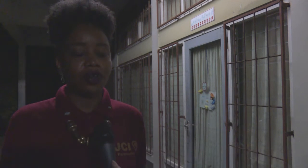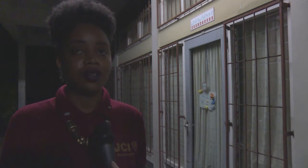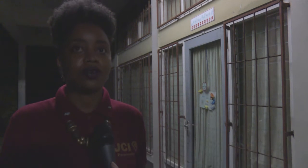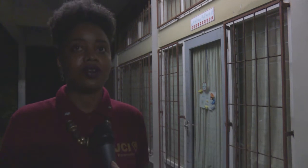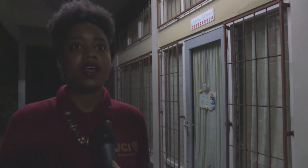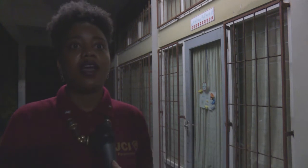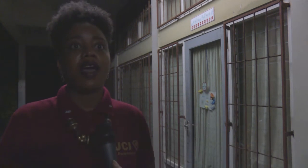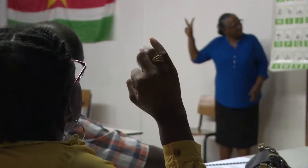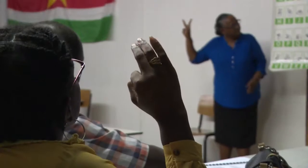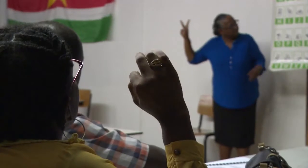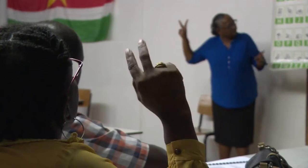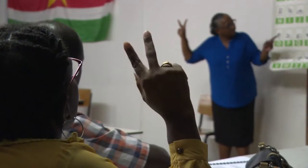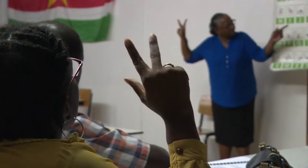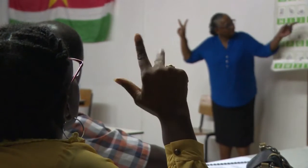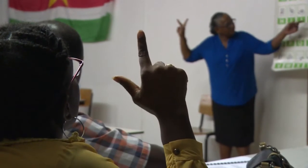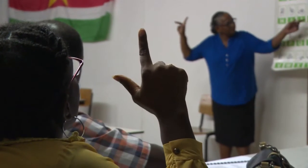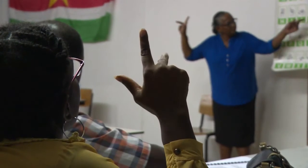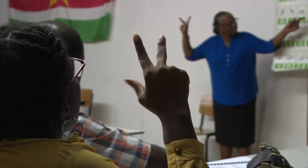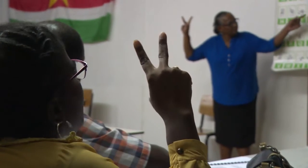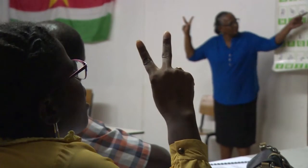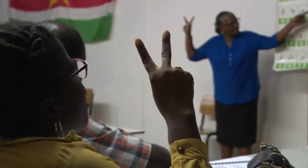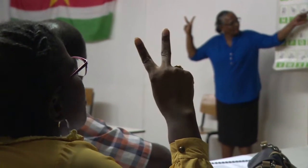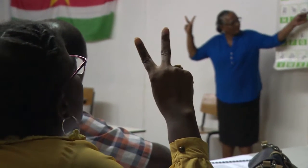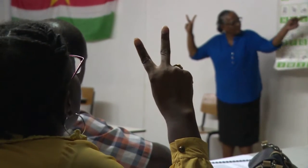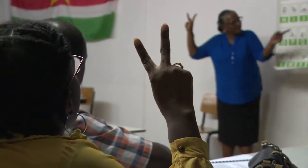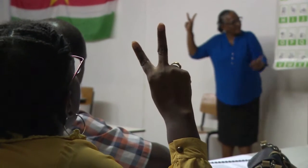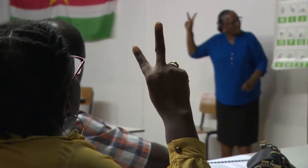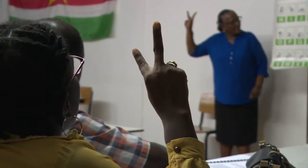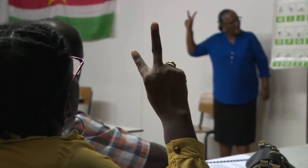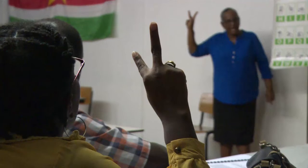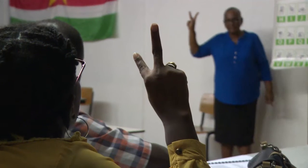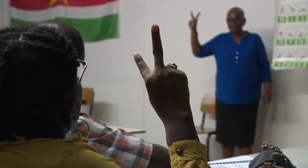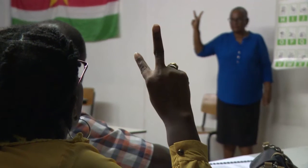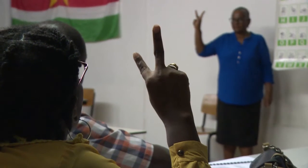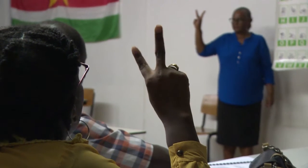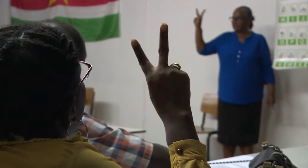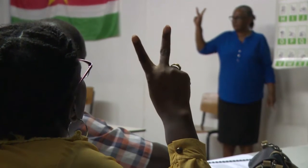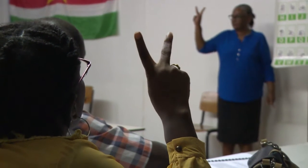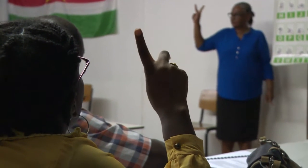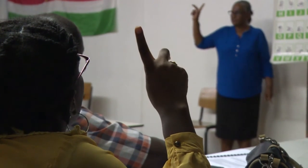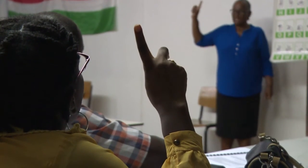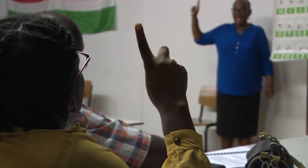te doen. En JCI is een organisatie